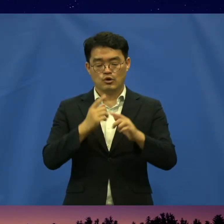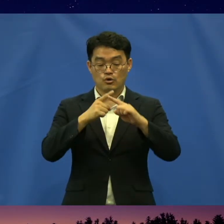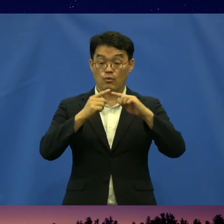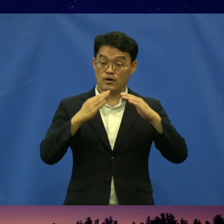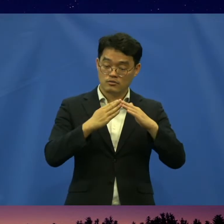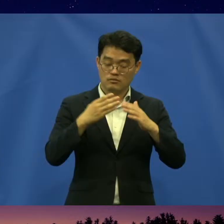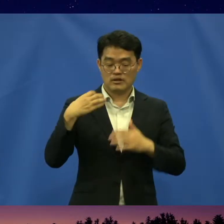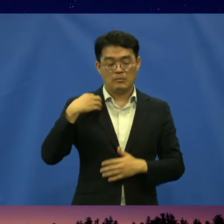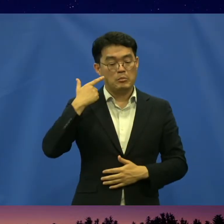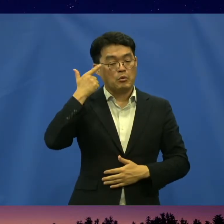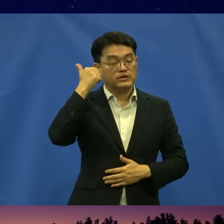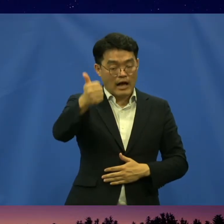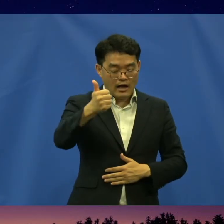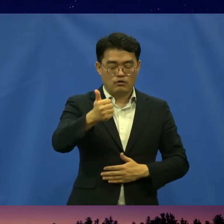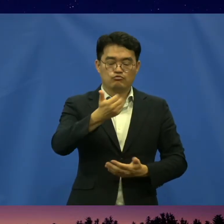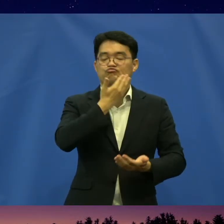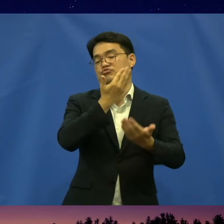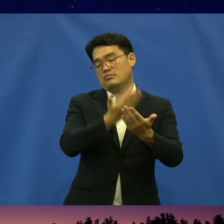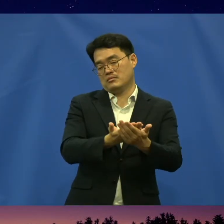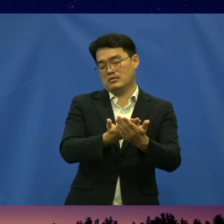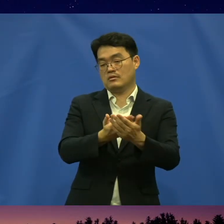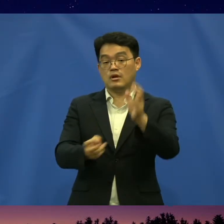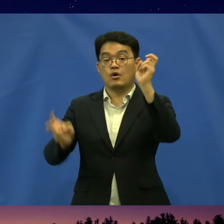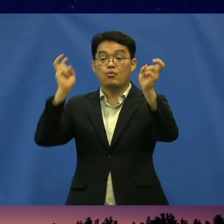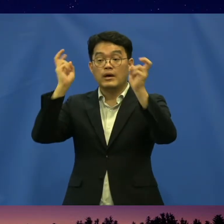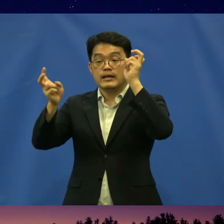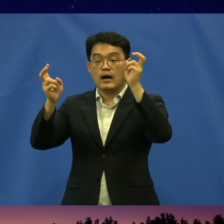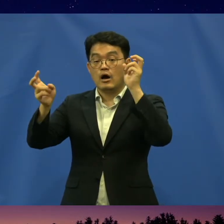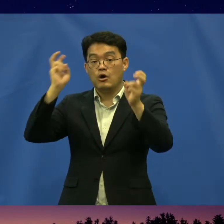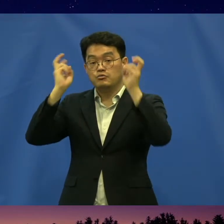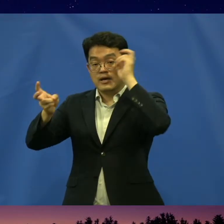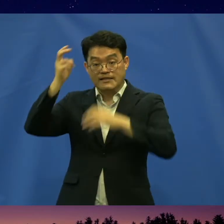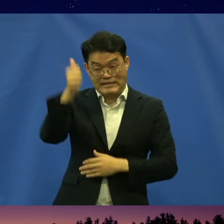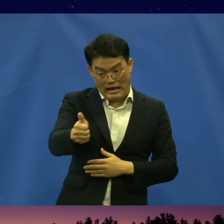보스, 그죠? 보스, 리더, 책임자.